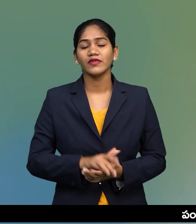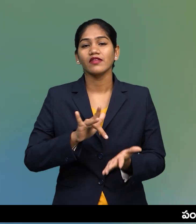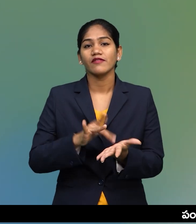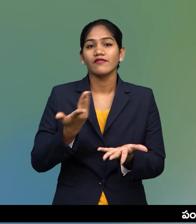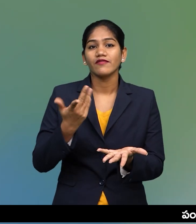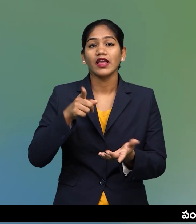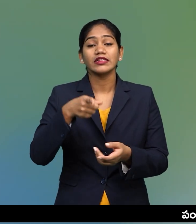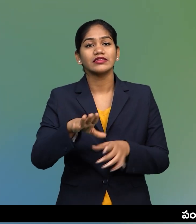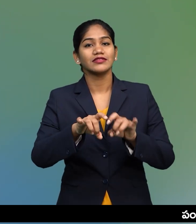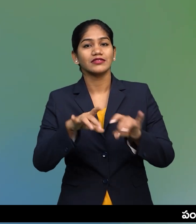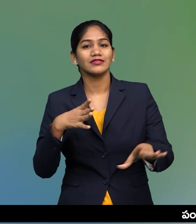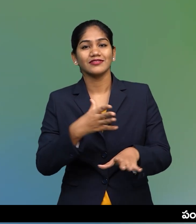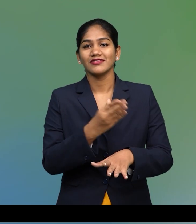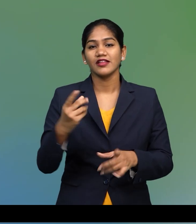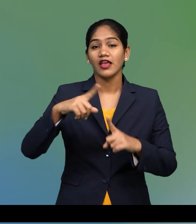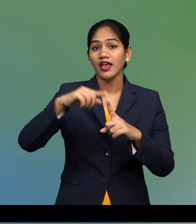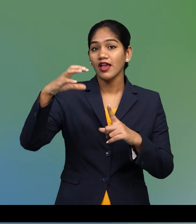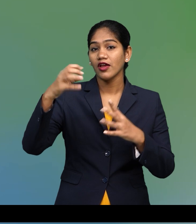పంపాలనుకుంటున్నారు. విద్య కొరకు